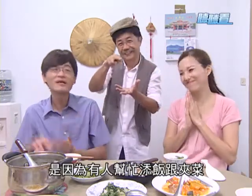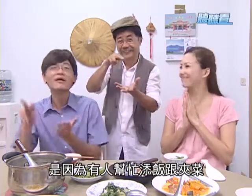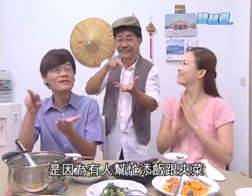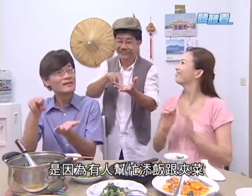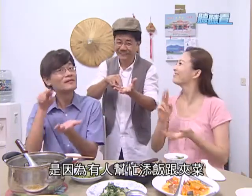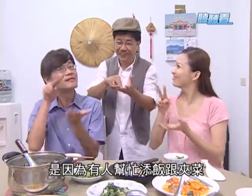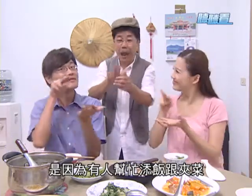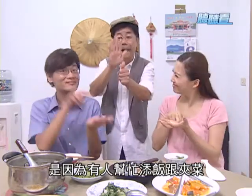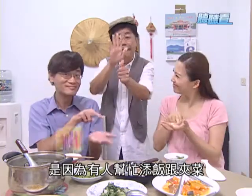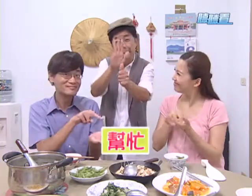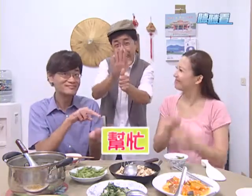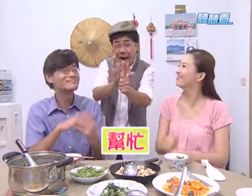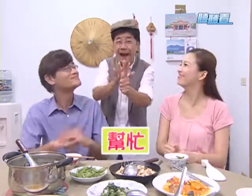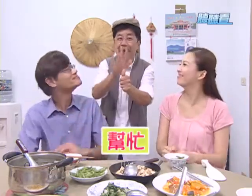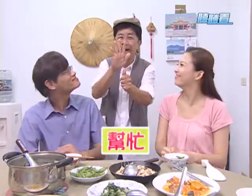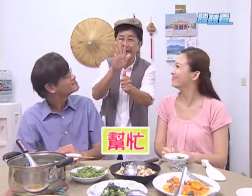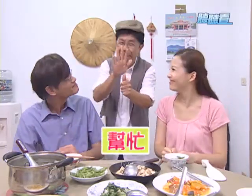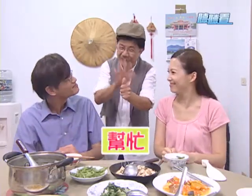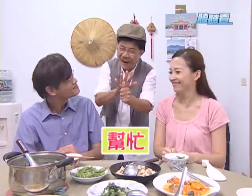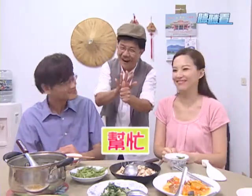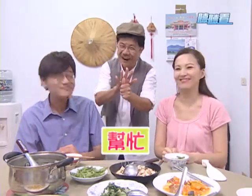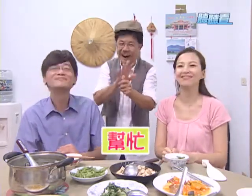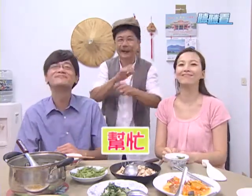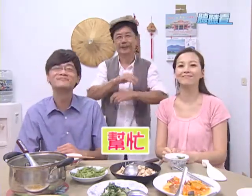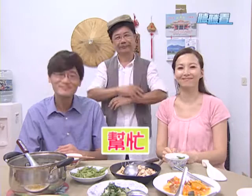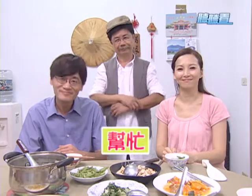菜， 啊，夹菜， 帮忙，嗯，